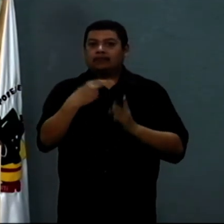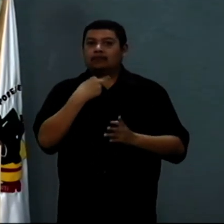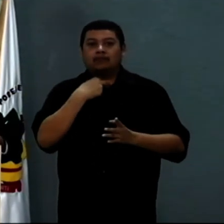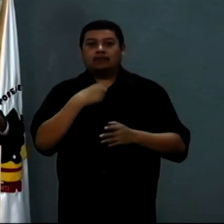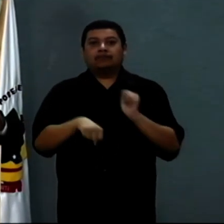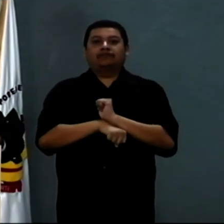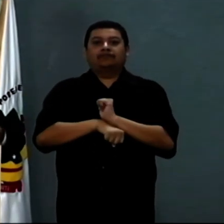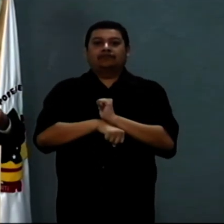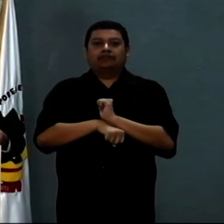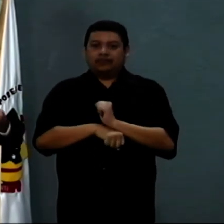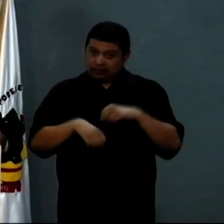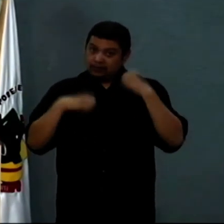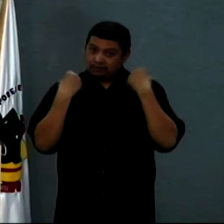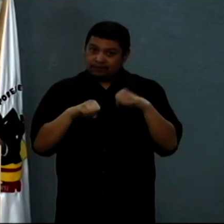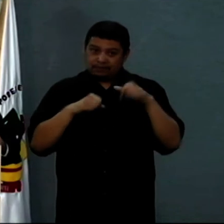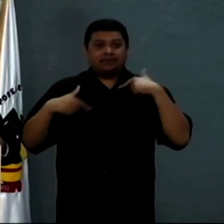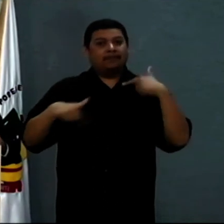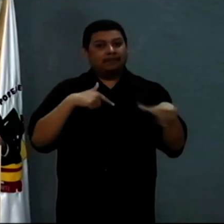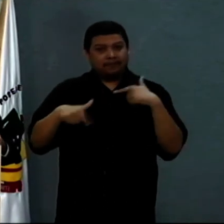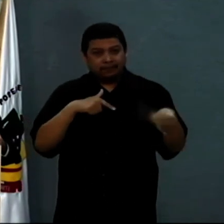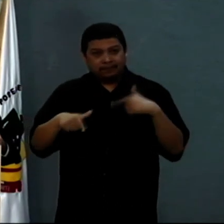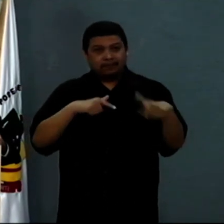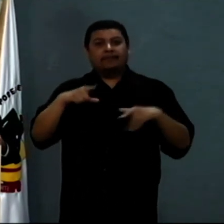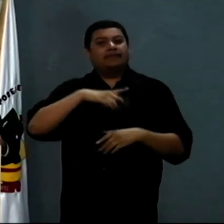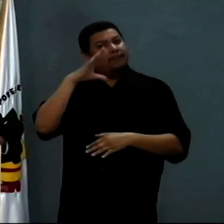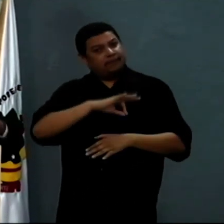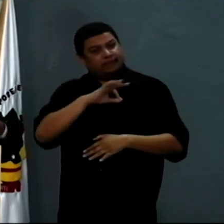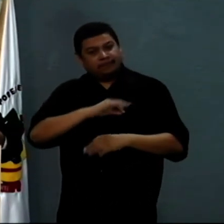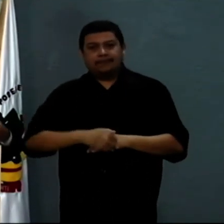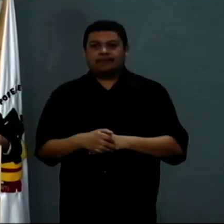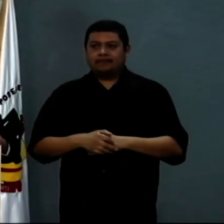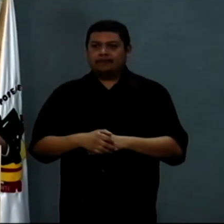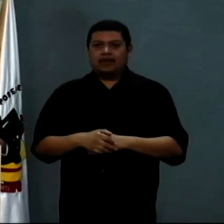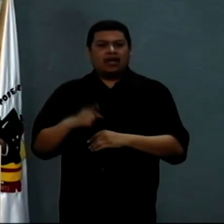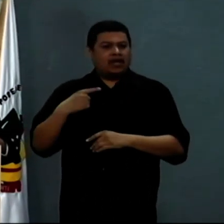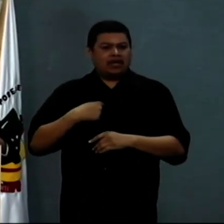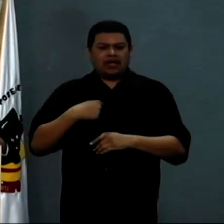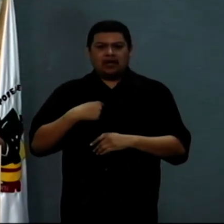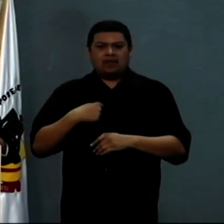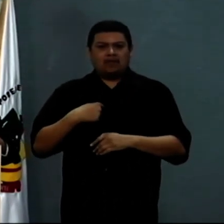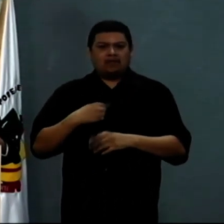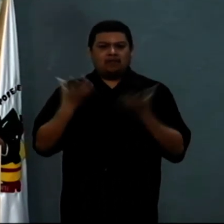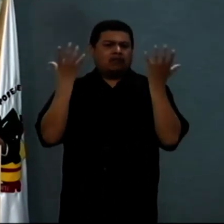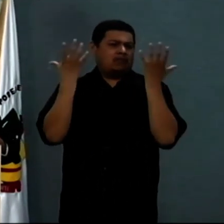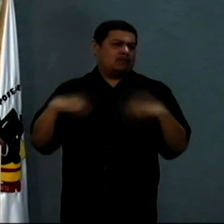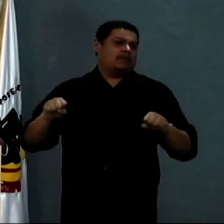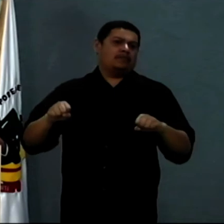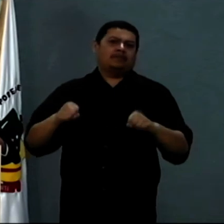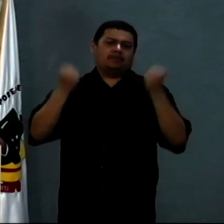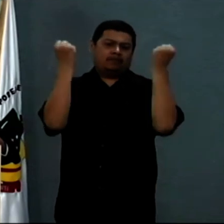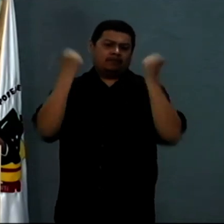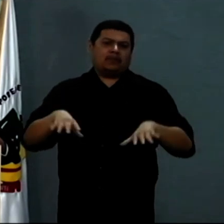trabalhar. O povo precisa ganhar o seu pão de cada dia. E eu não vou admitir que fique essa perseguição em cima